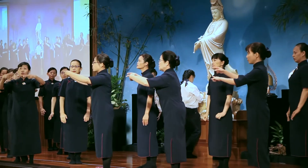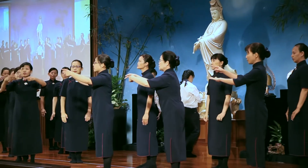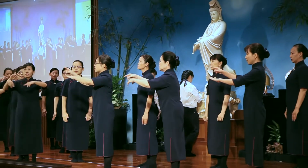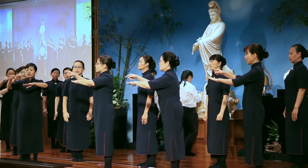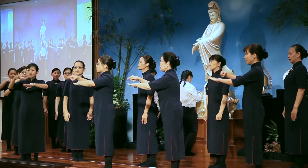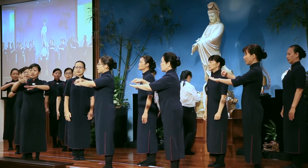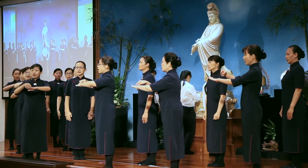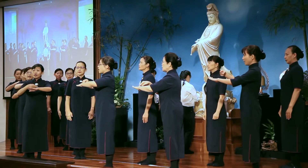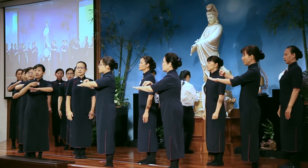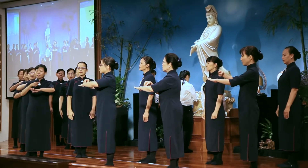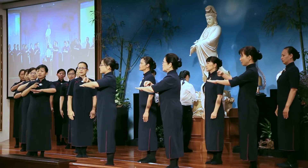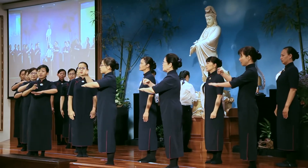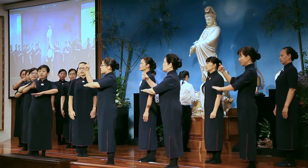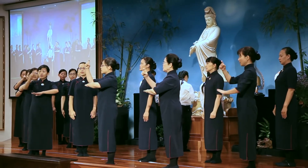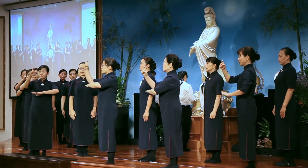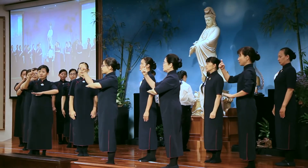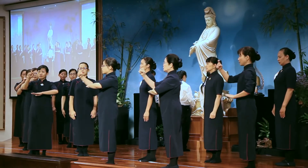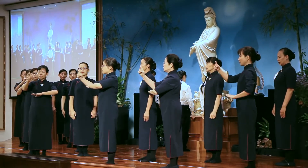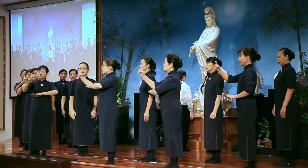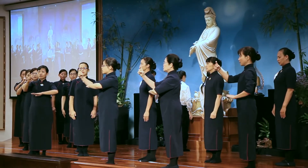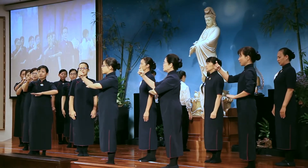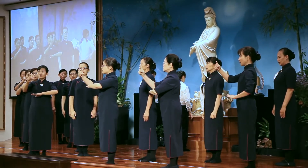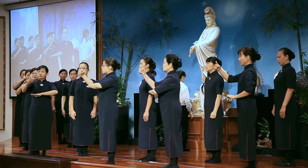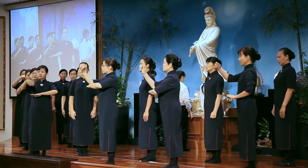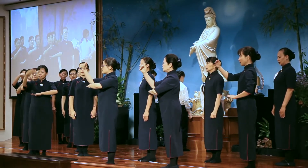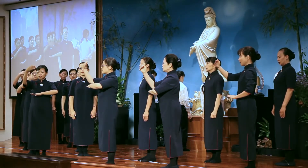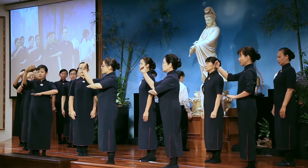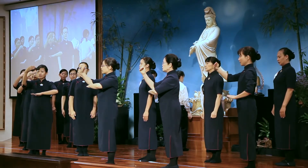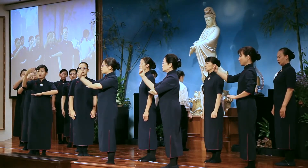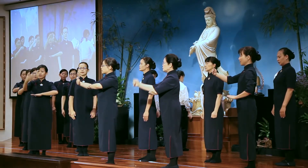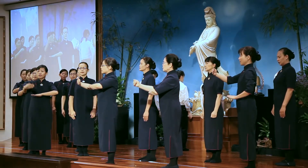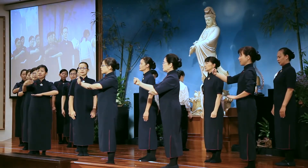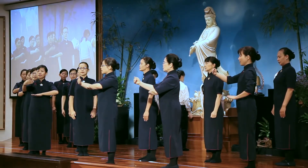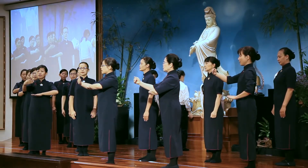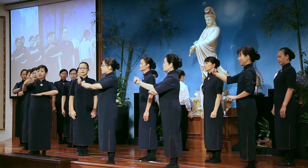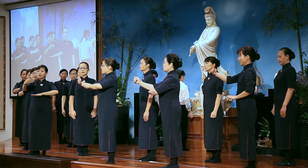身养性持世戒。